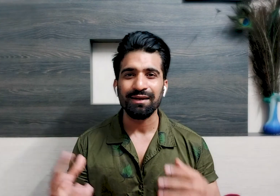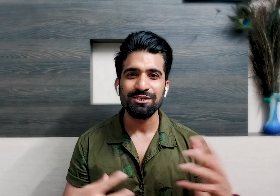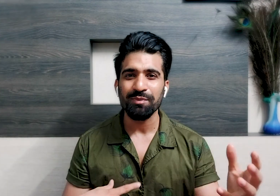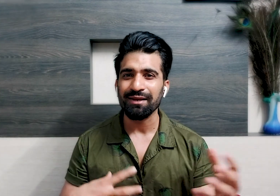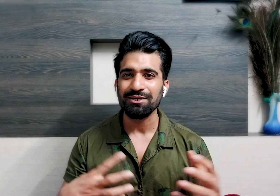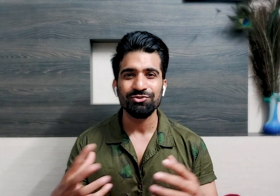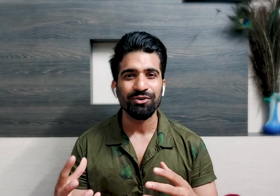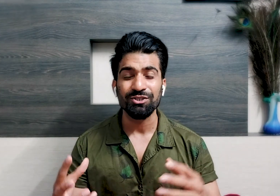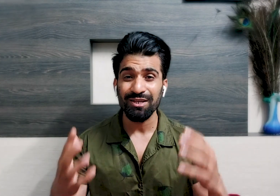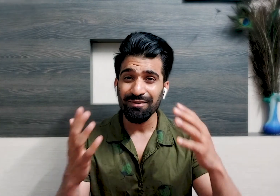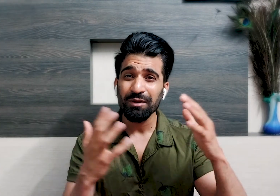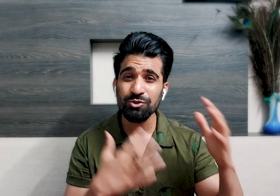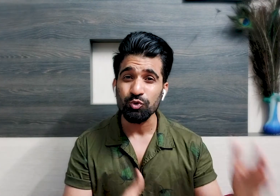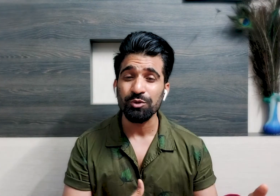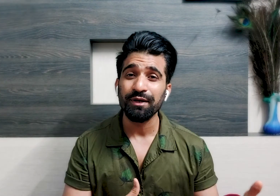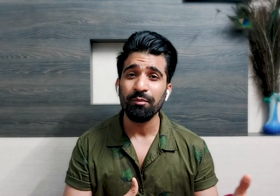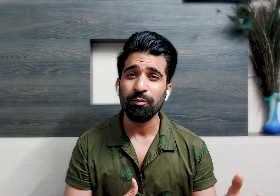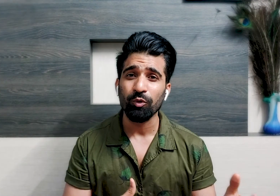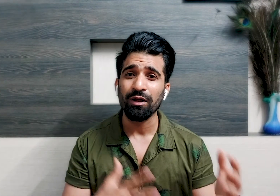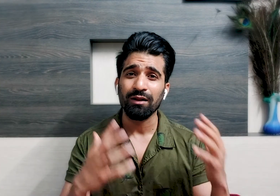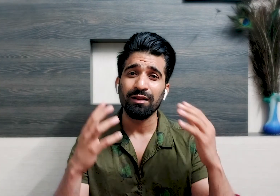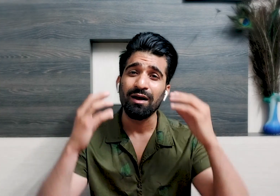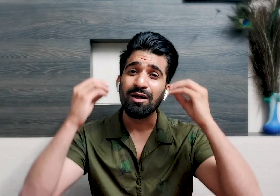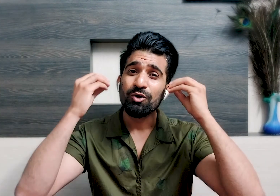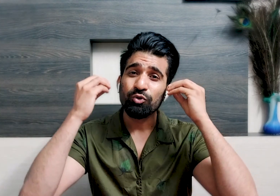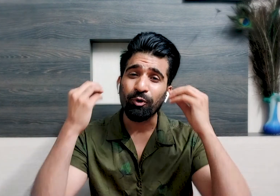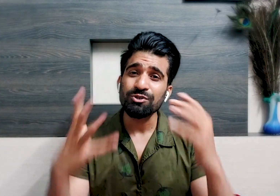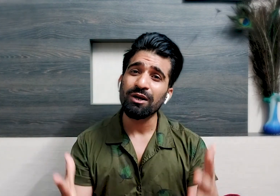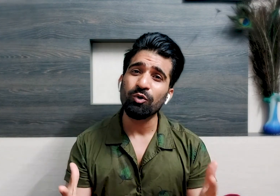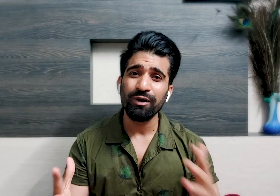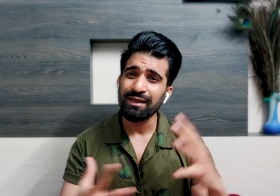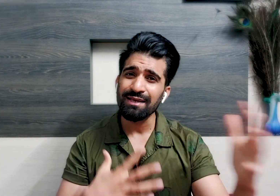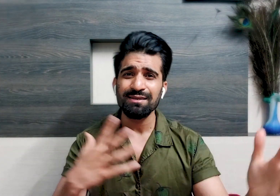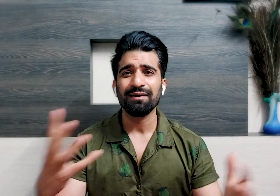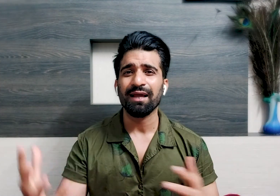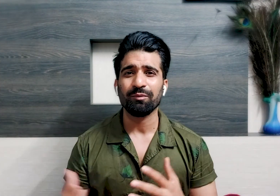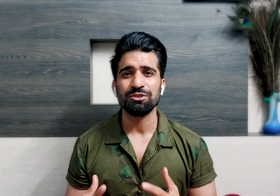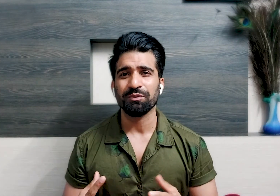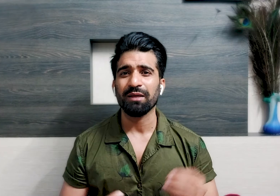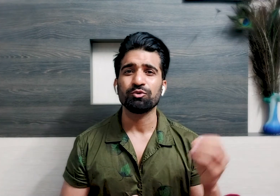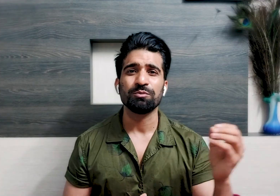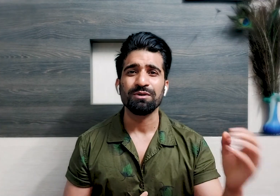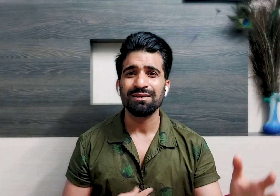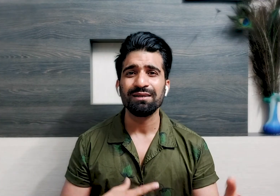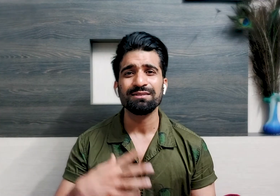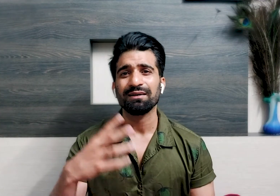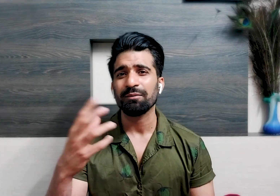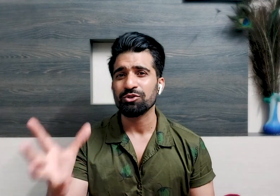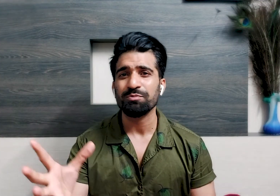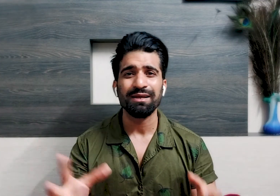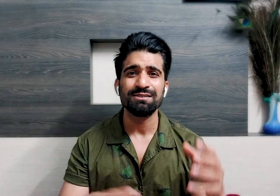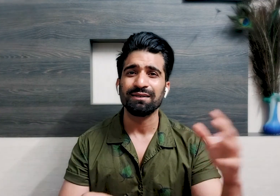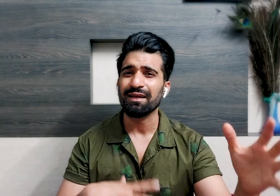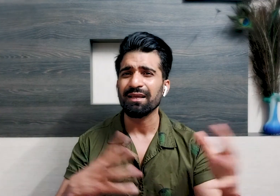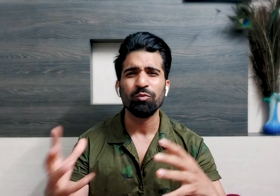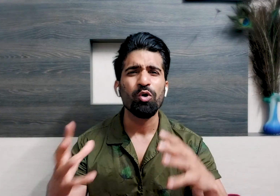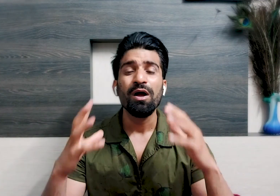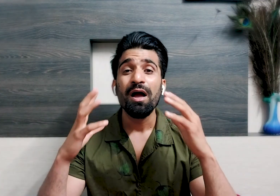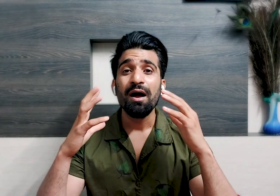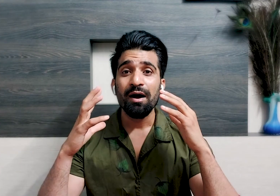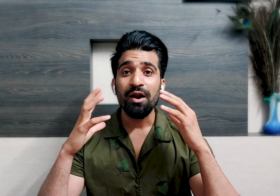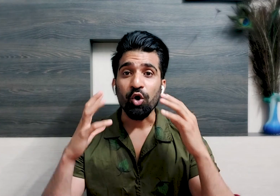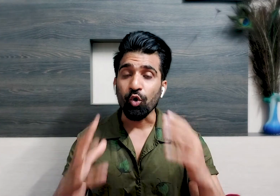लैंग्वेज सीखना है, स्पेनिश, फ्रेंच. इवन मैंने सोशल मीडिया पे पोल डाला था ना, तो बहुत सारे लोगों ने यही सारी लैंग्वेजेस बताई. मुझे ब्राजीलियन सीखना है, मुझे स्पेनिश सीखना है,